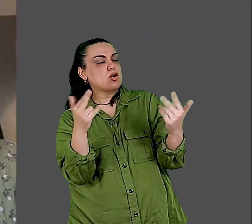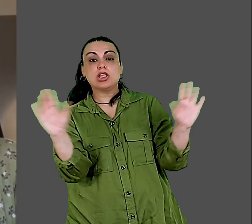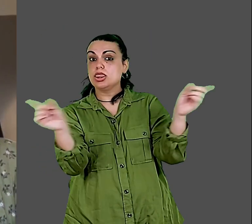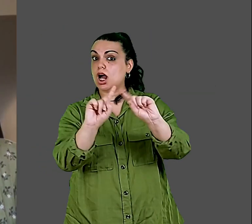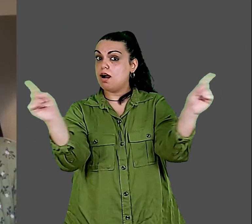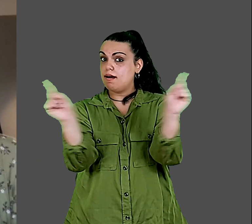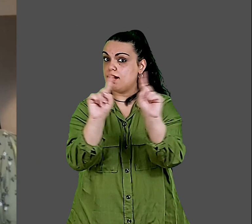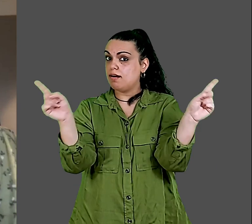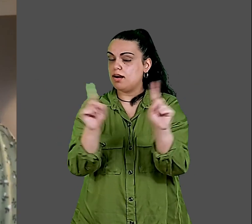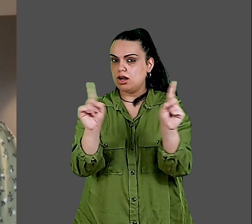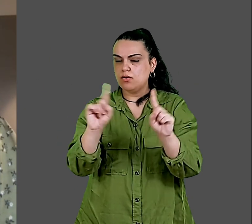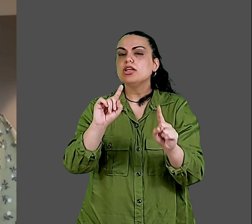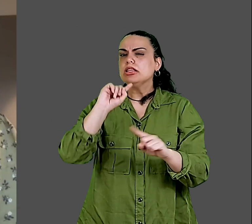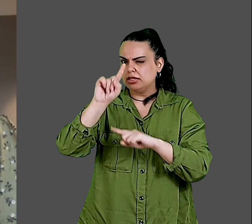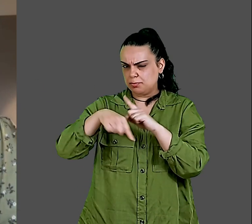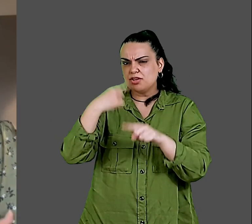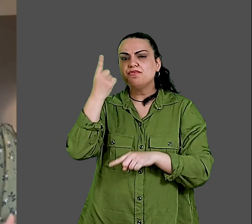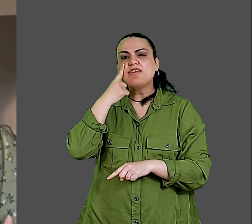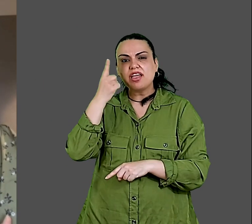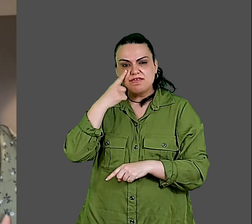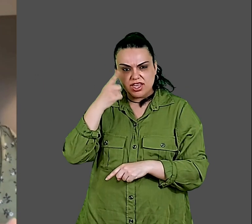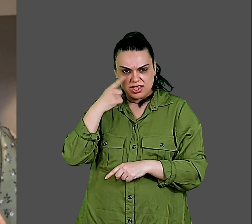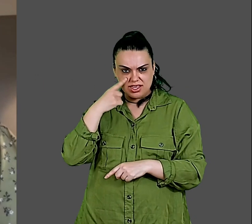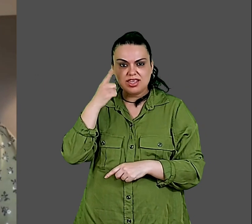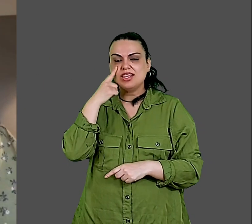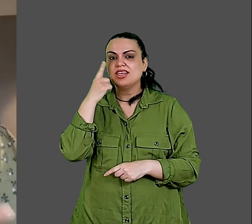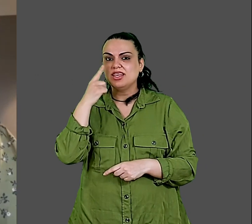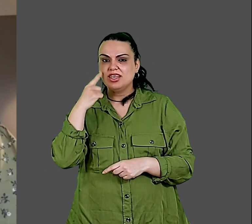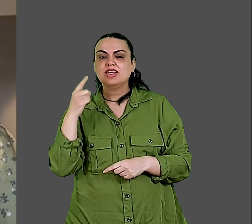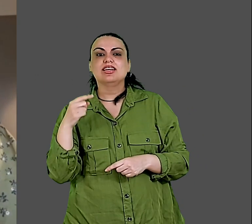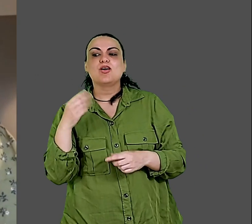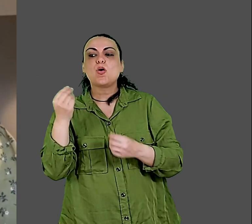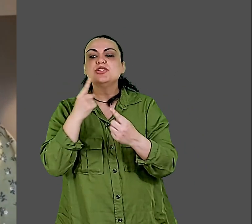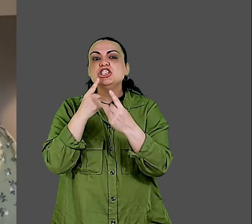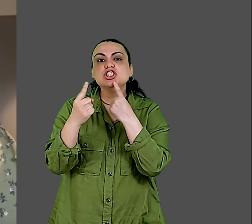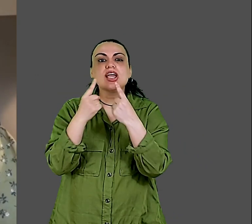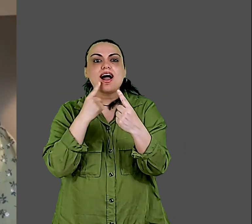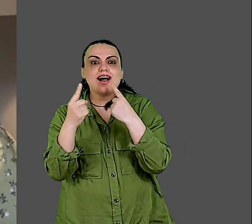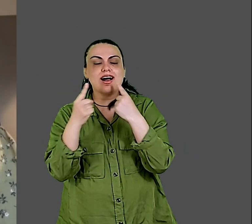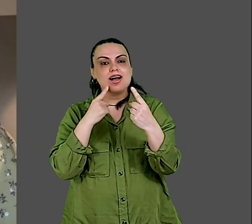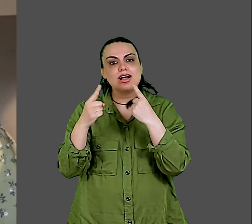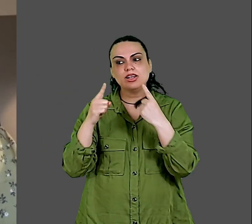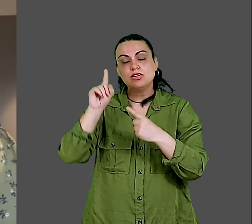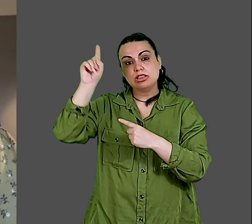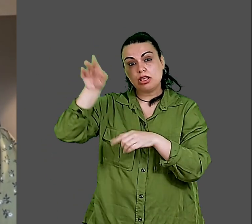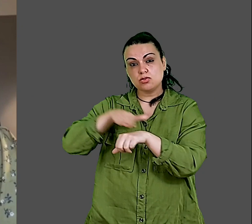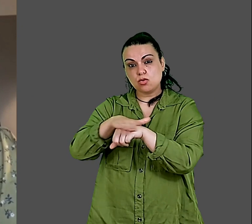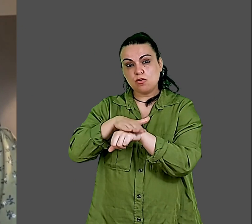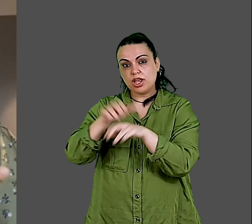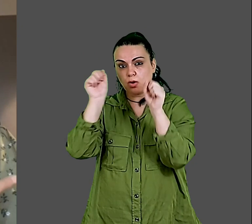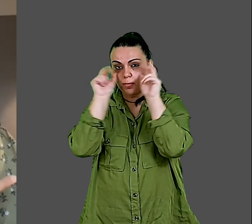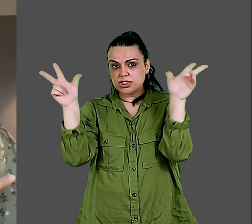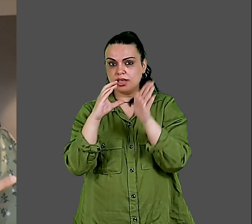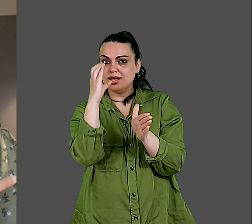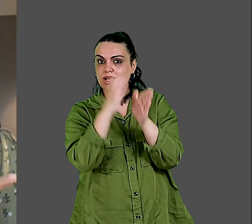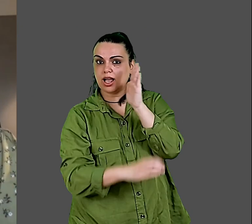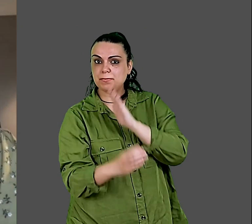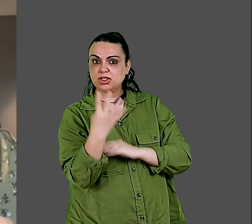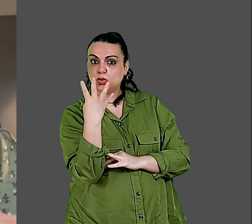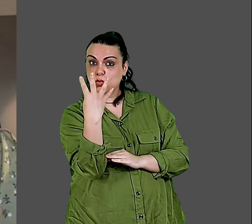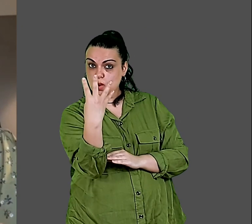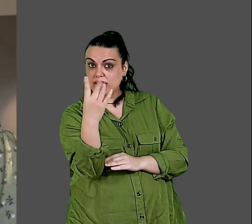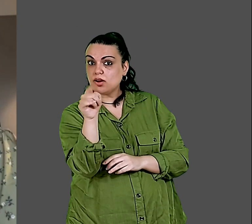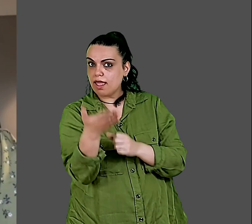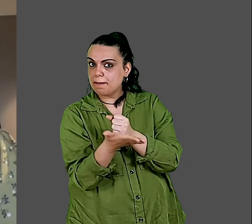não. Isso aí a gente vai ver na continuidade da narrativa, do diálogo que Deus está construindo com Moisés na sarça. No capítulo de número 4,